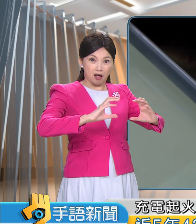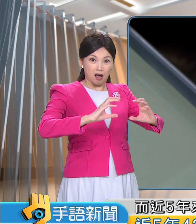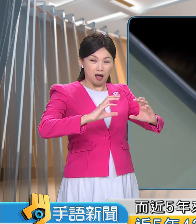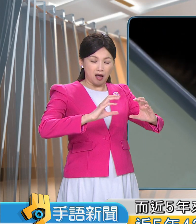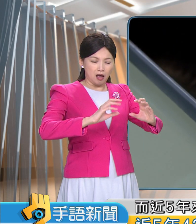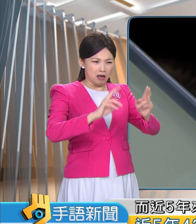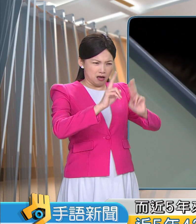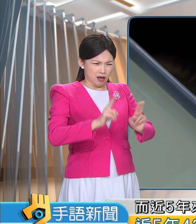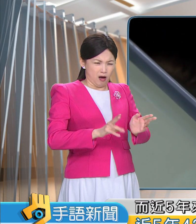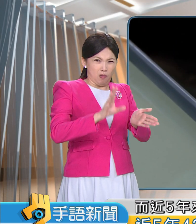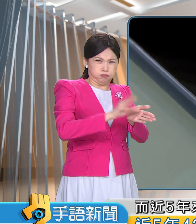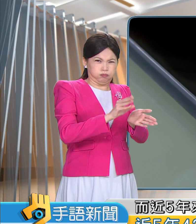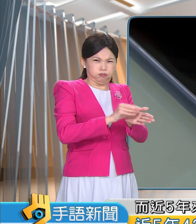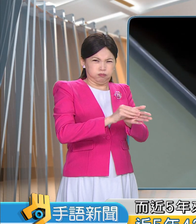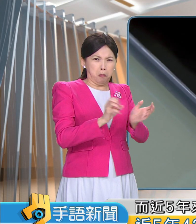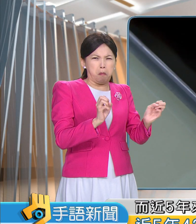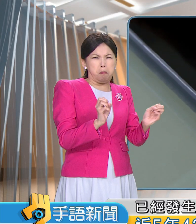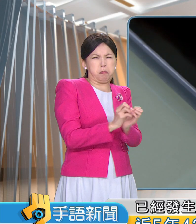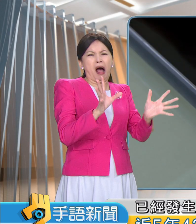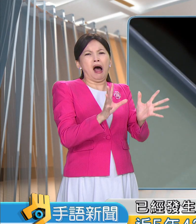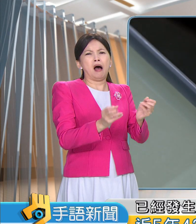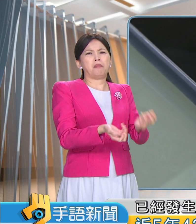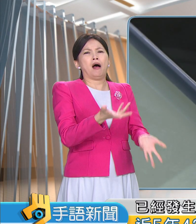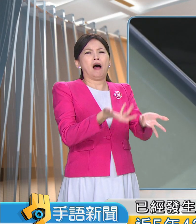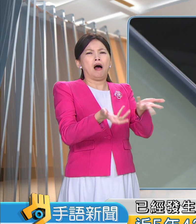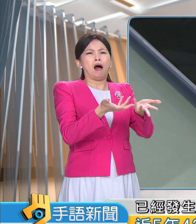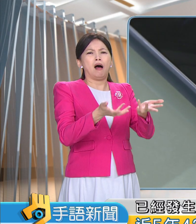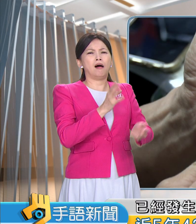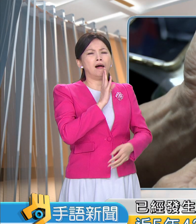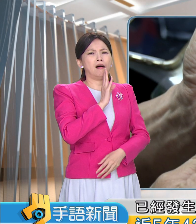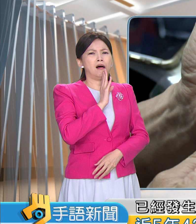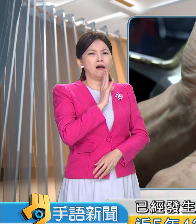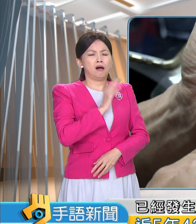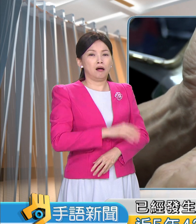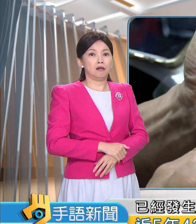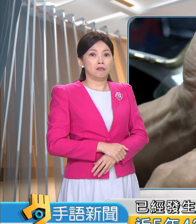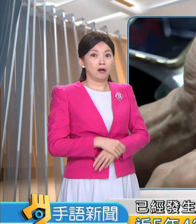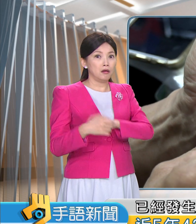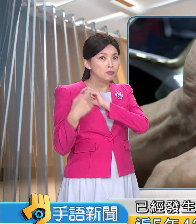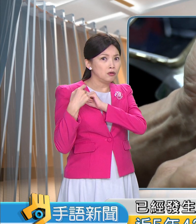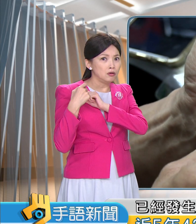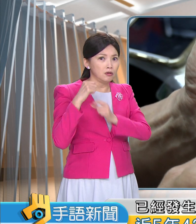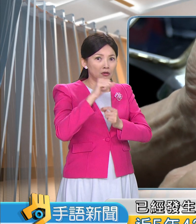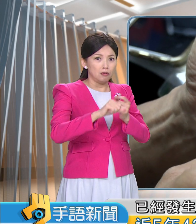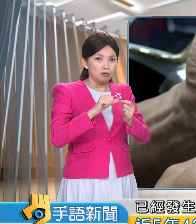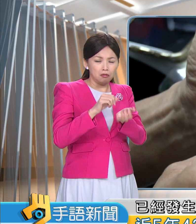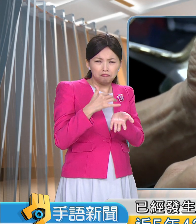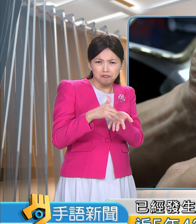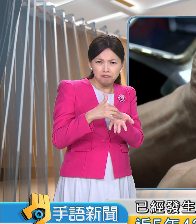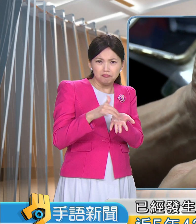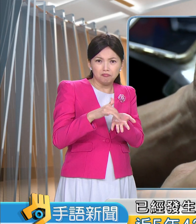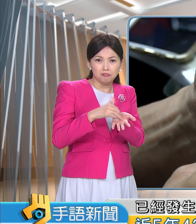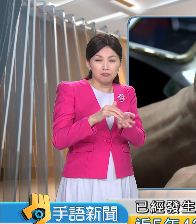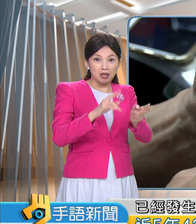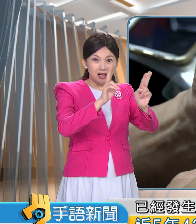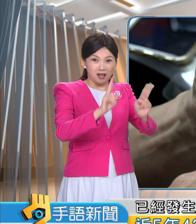而近五年来，已经发生了435起锂电池火警。